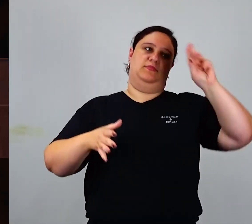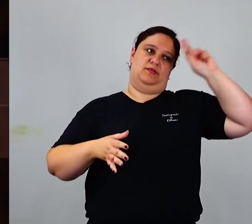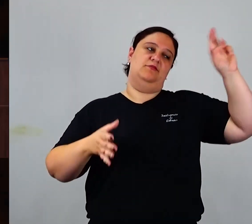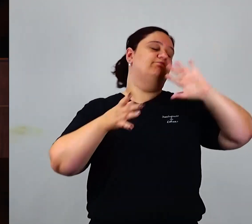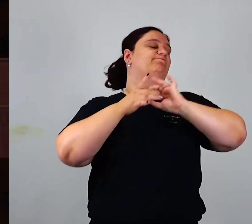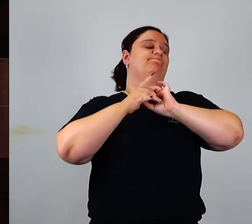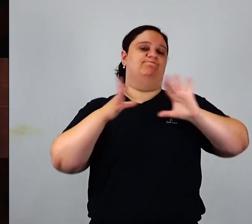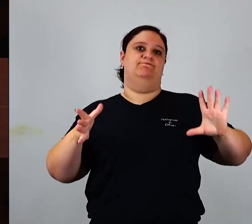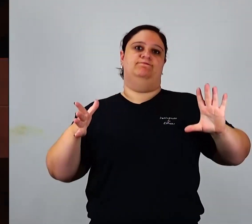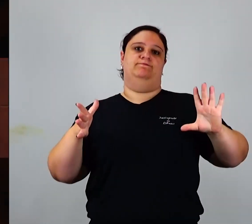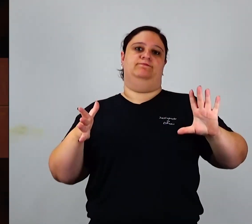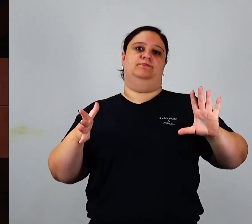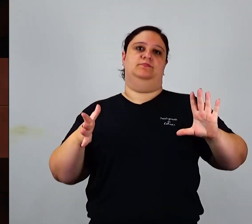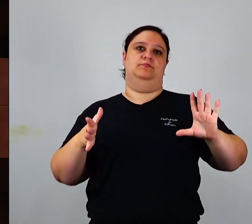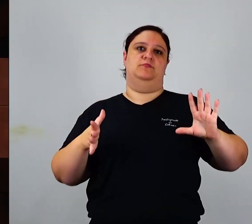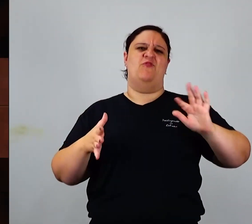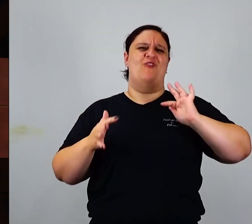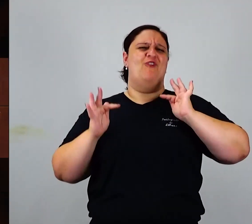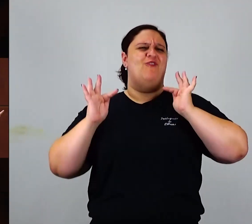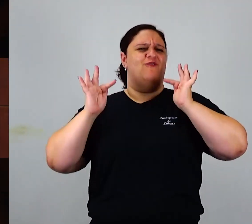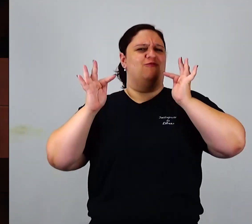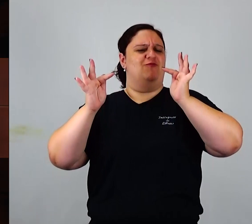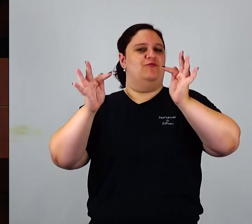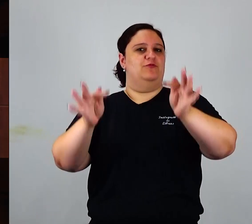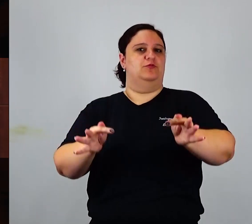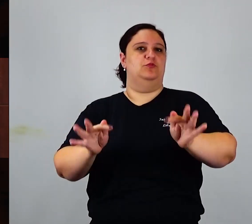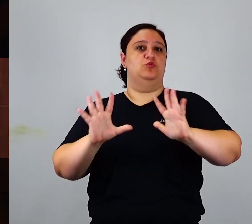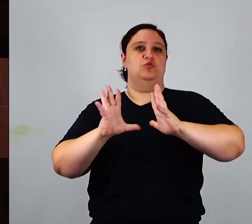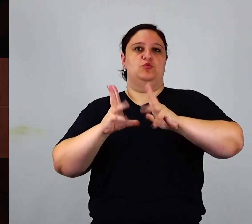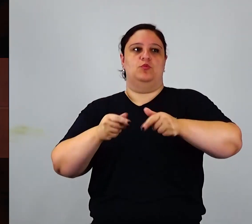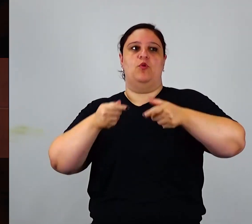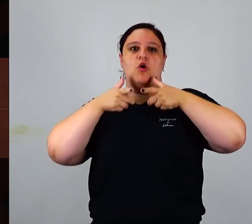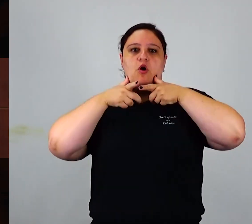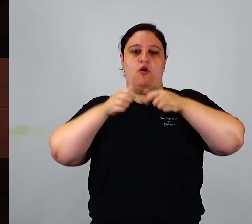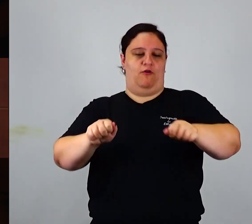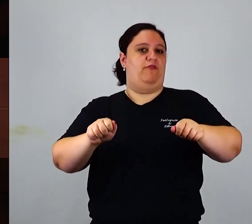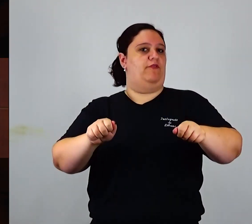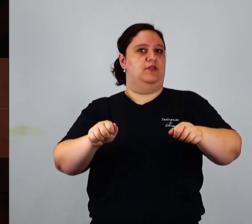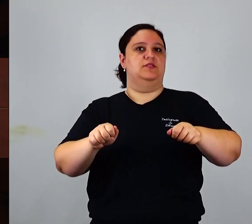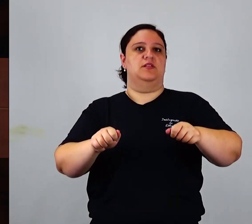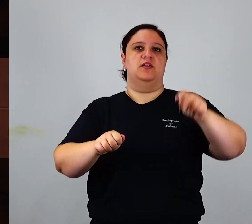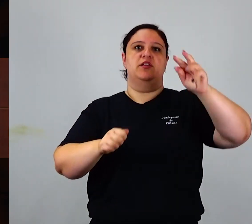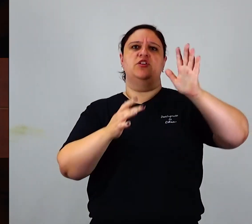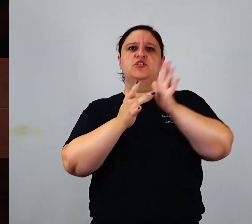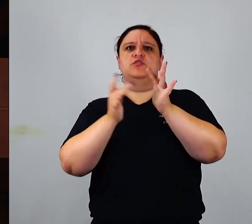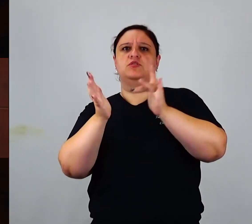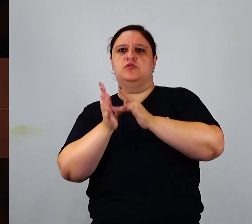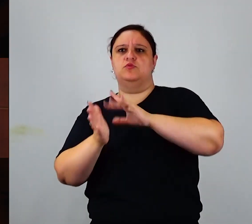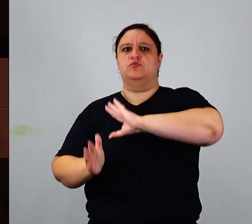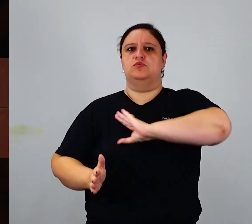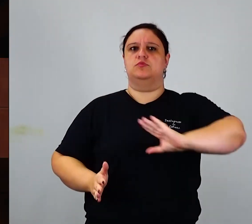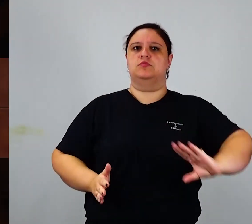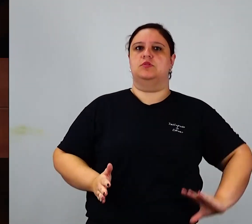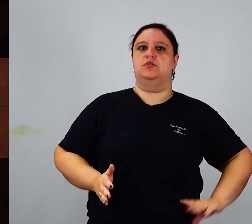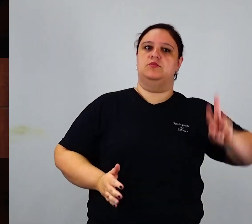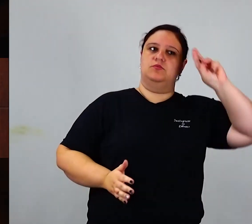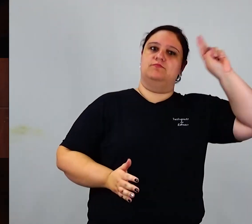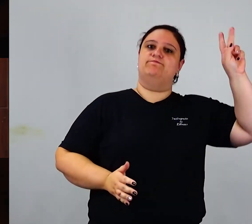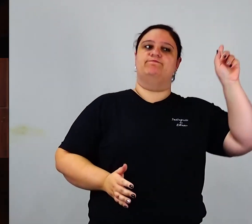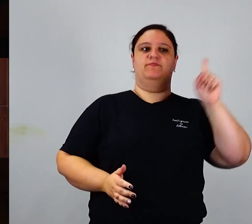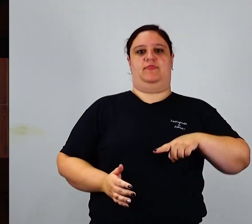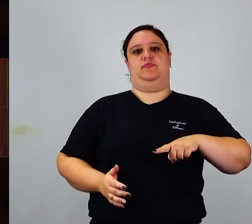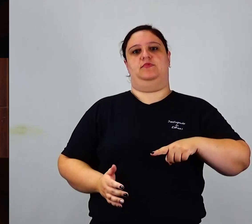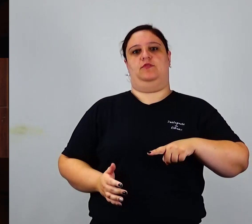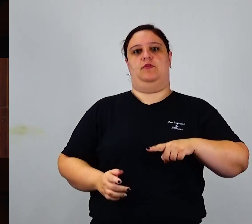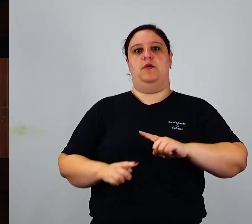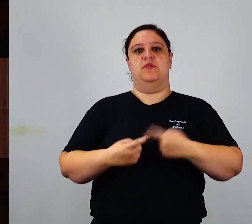Um dia, toda língua confessará que Jesus Cristo é o Senhor. Mas nós não vamos esperar somente aquele